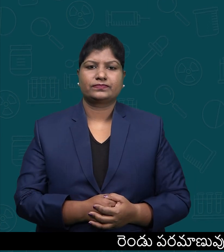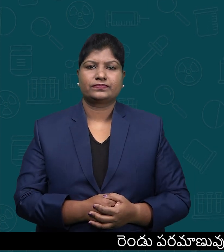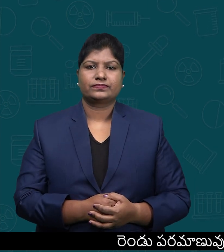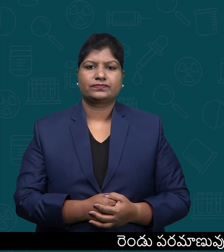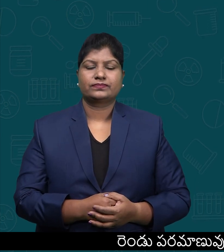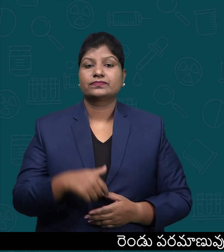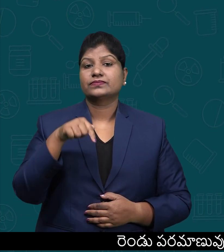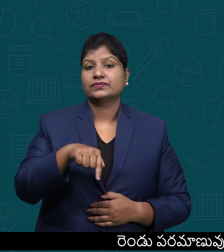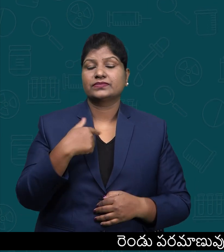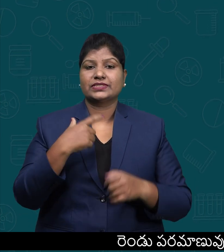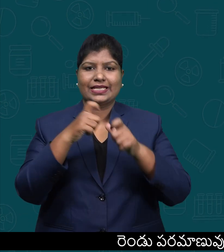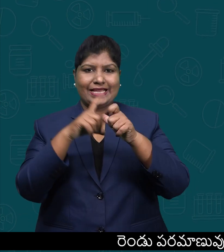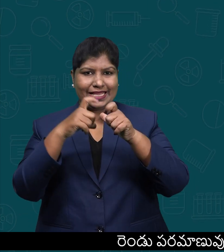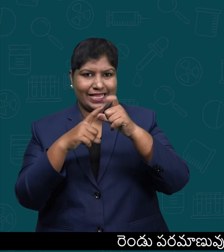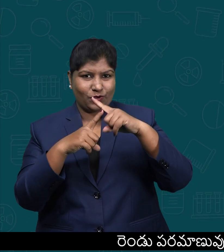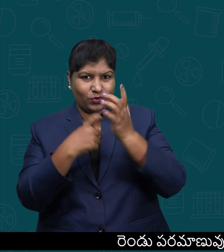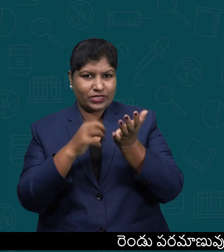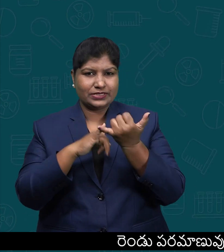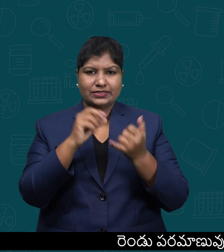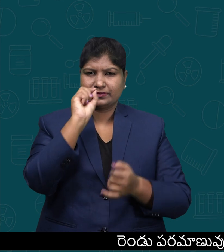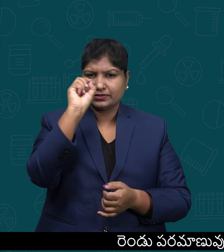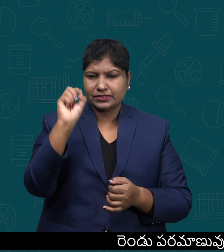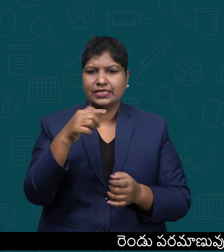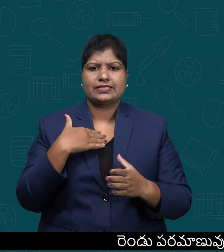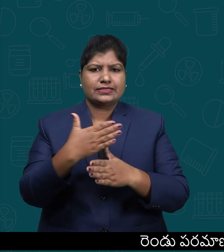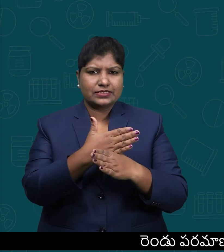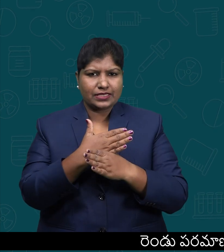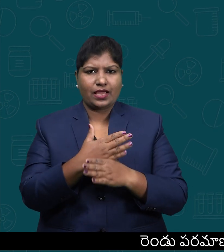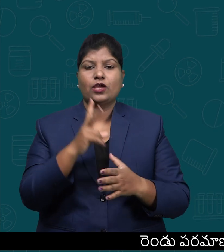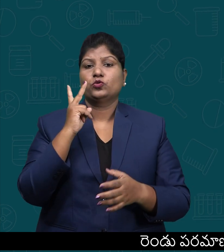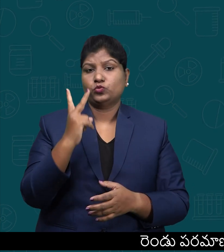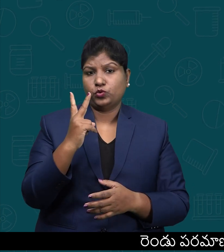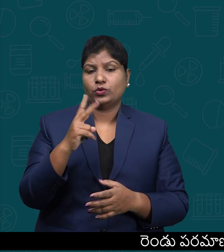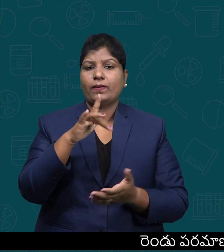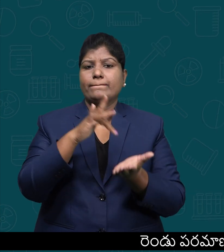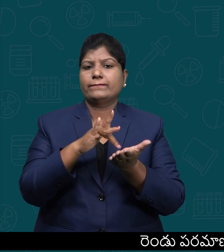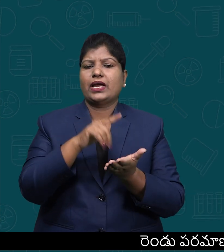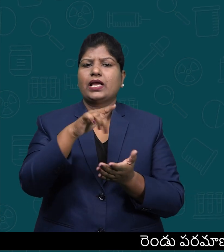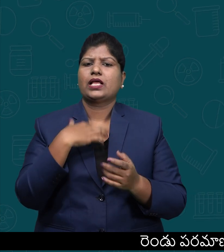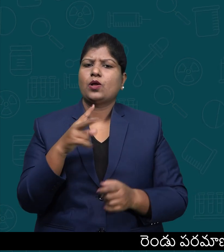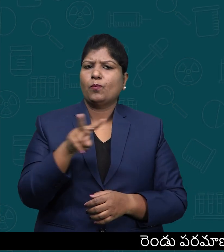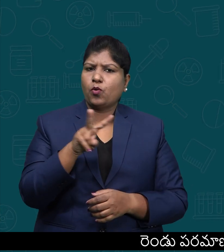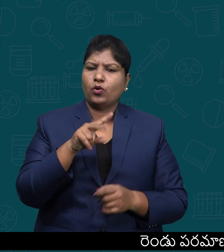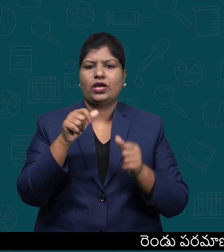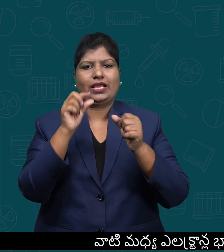రెండు పరమాణువుల మధ్య పంచుకున్న ఎలక్ట్రాన్లు రెండు పరమాణువులకు చెందినవి మరియు వాటి